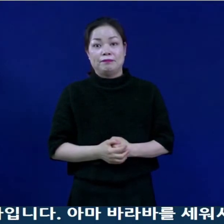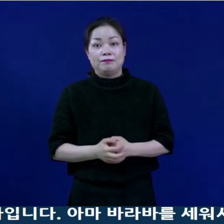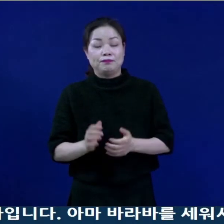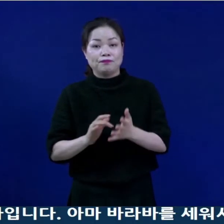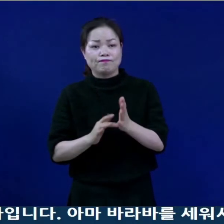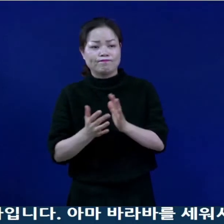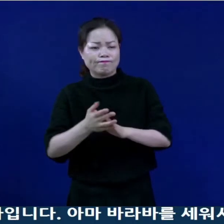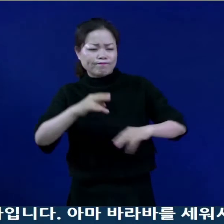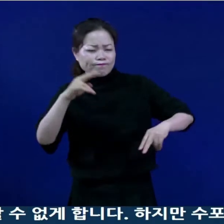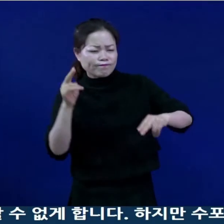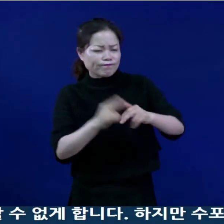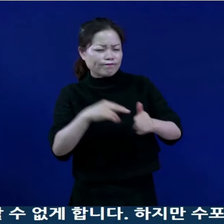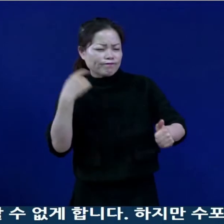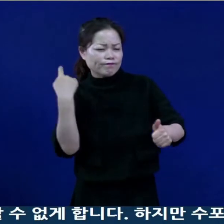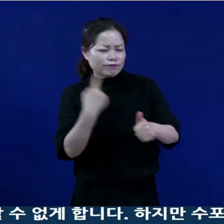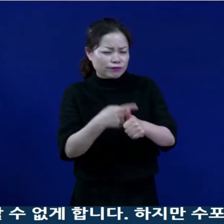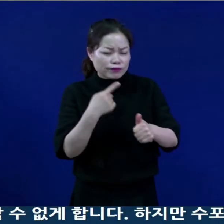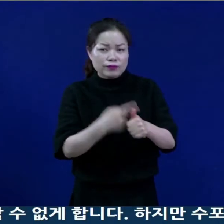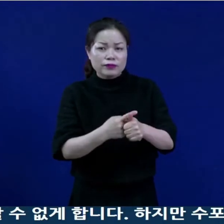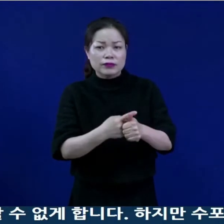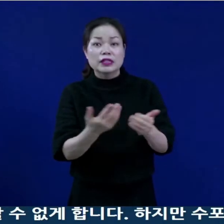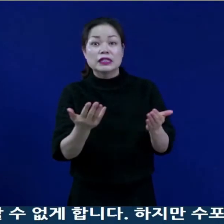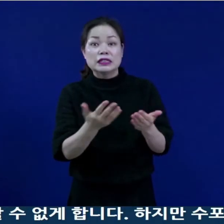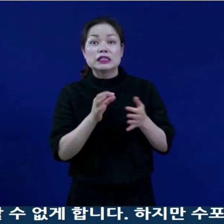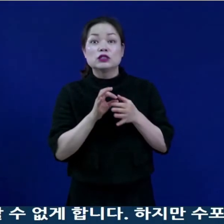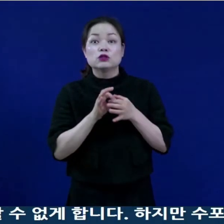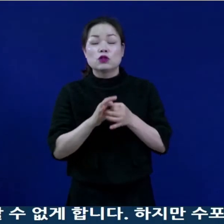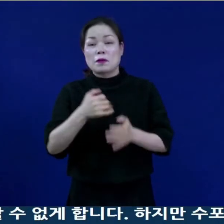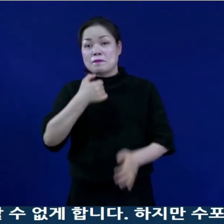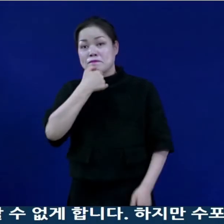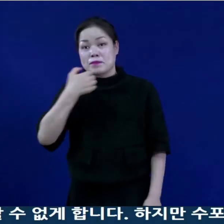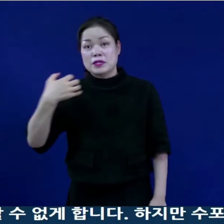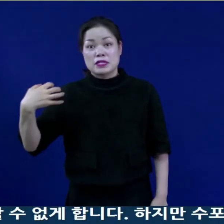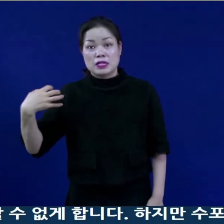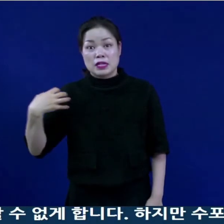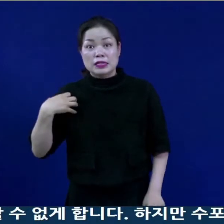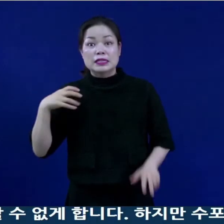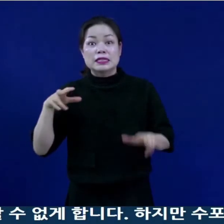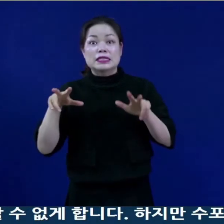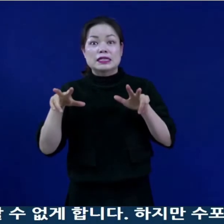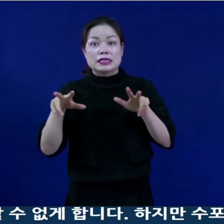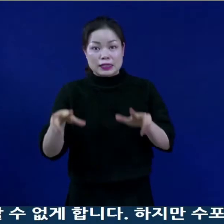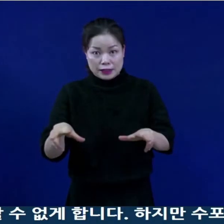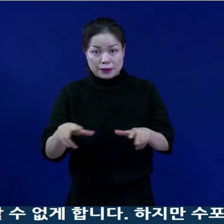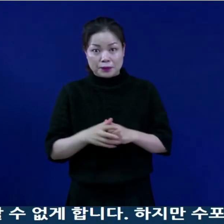예수님을 채찍질하고 예수님을 능욕하는 이 일들을 통해서 빌라도는 지금